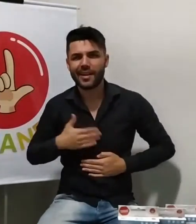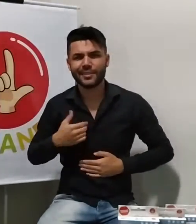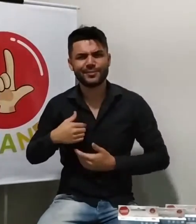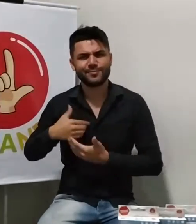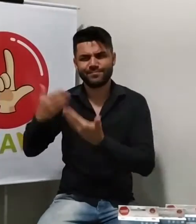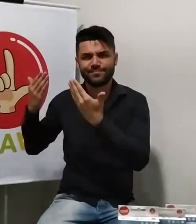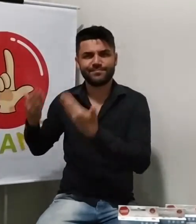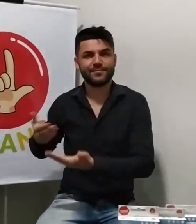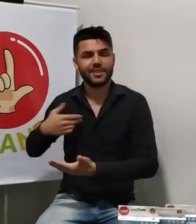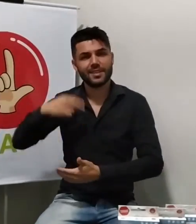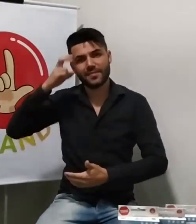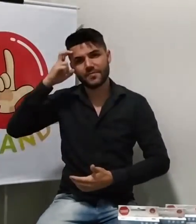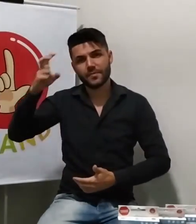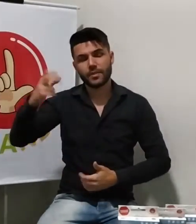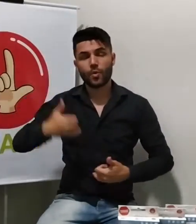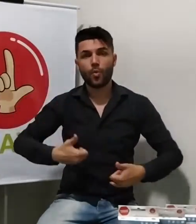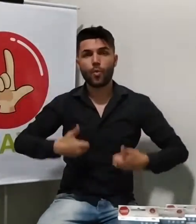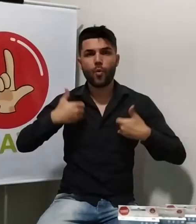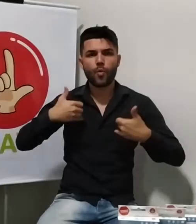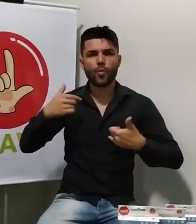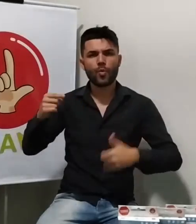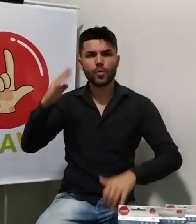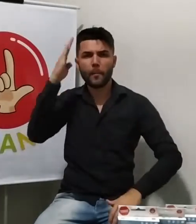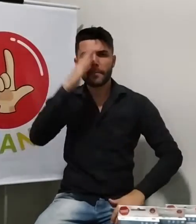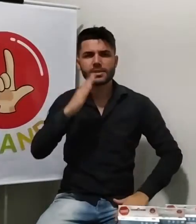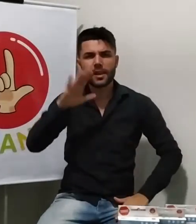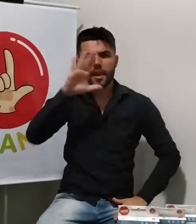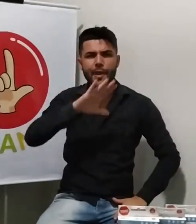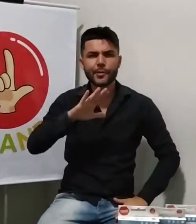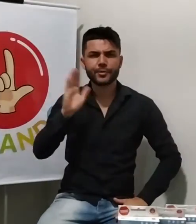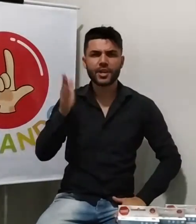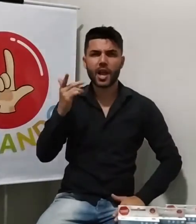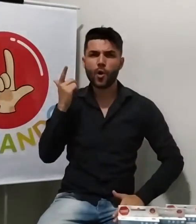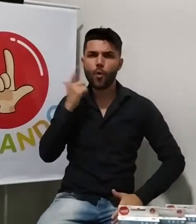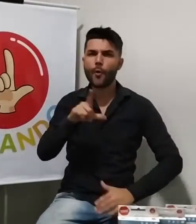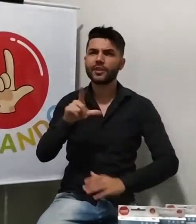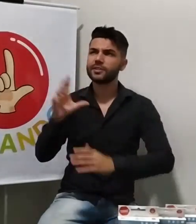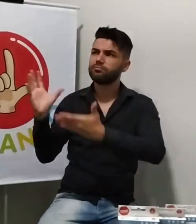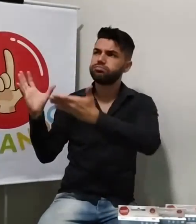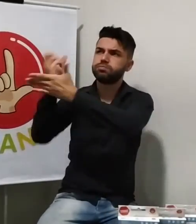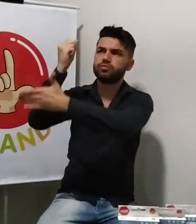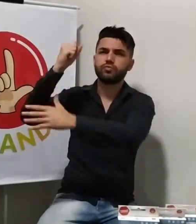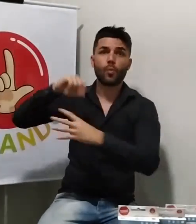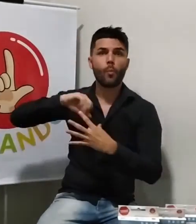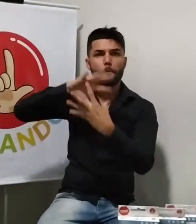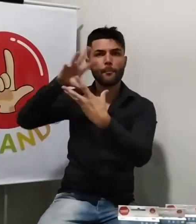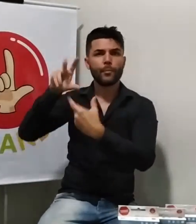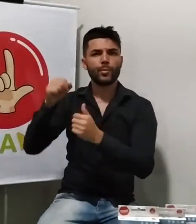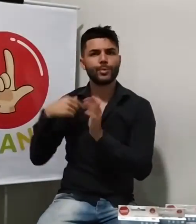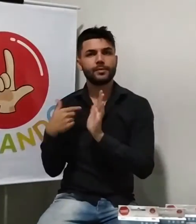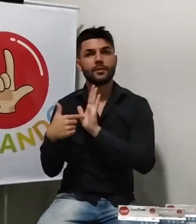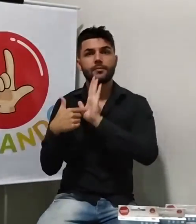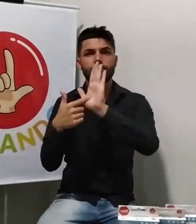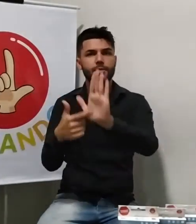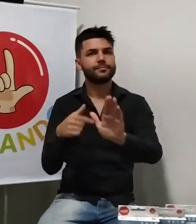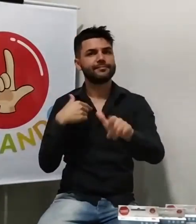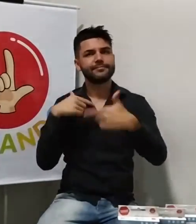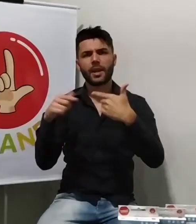termos brasileiros inovadores que estão aí conquistando o mundo da tecnologia. Não é exclusivo lá pro Vale do Silício, não é exclusivo lá pros Estados Unidos, é aqui